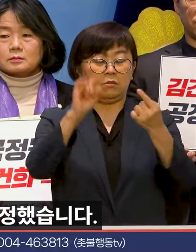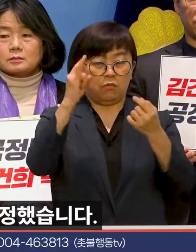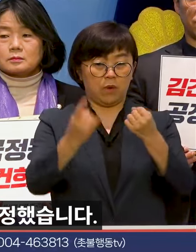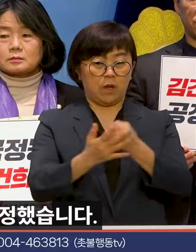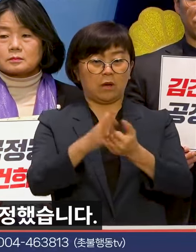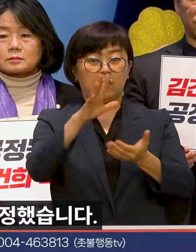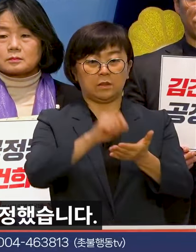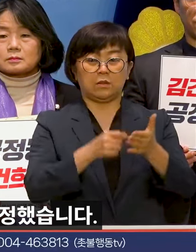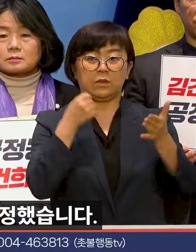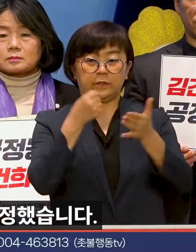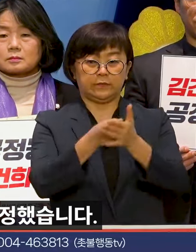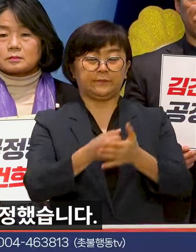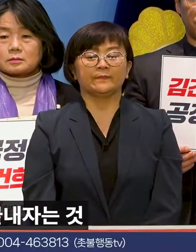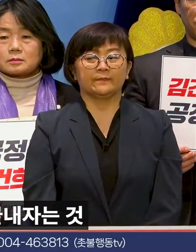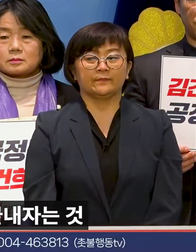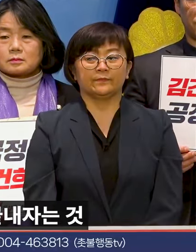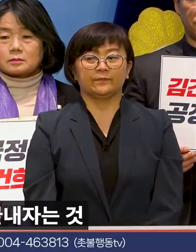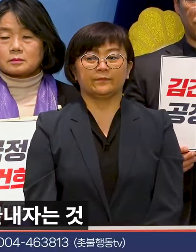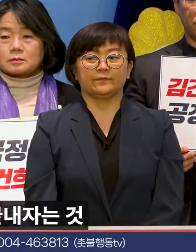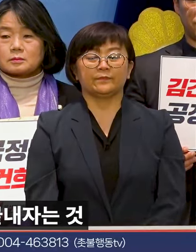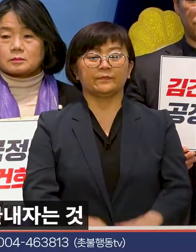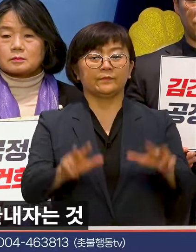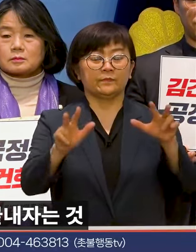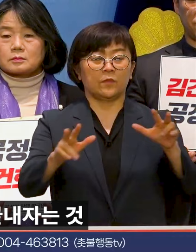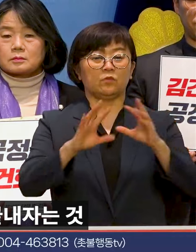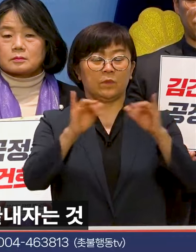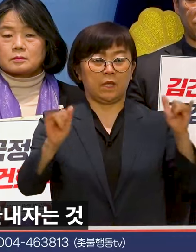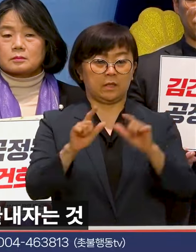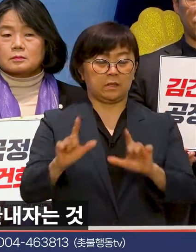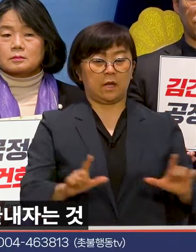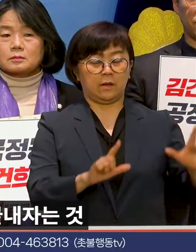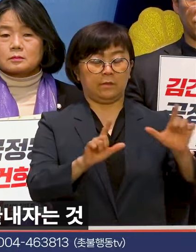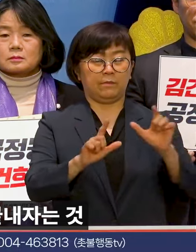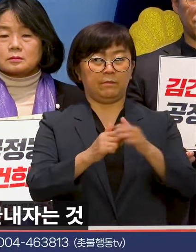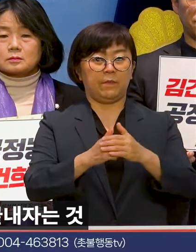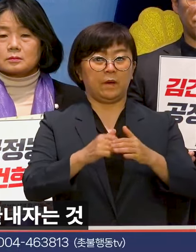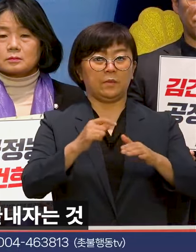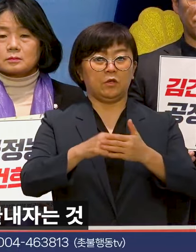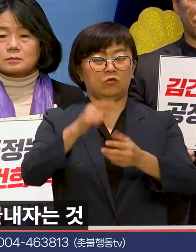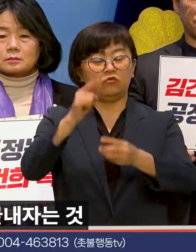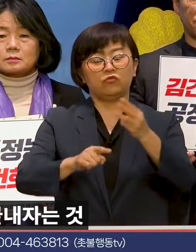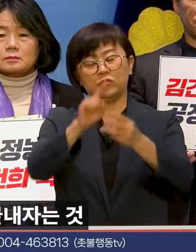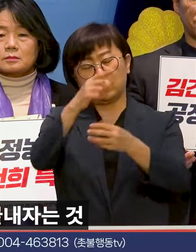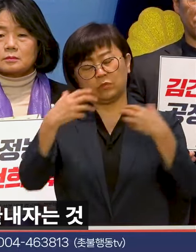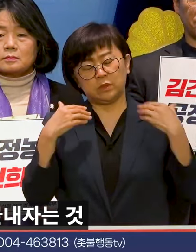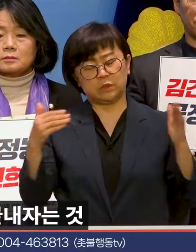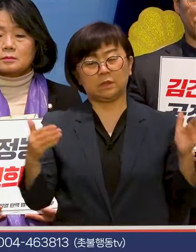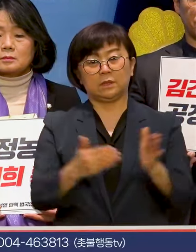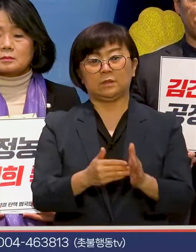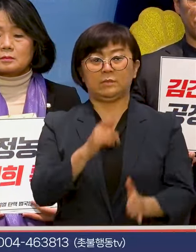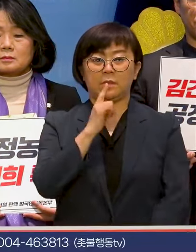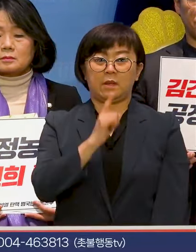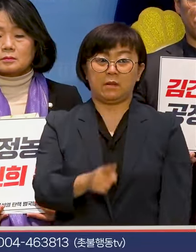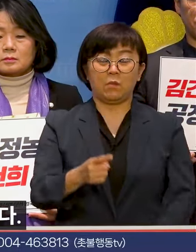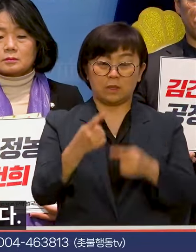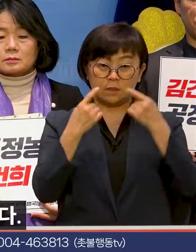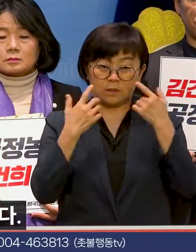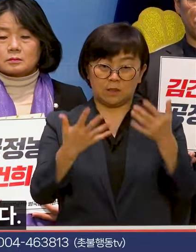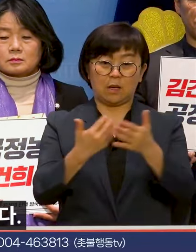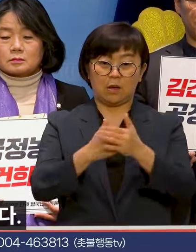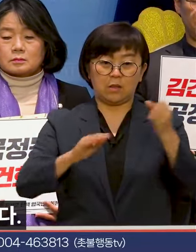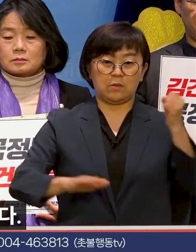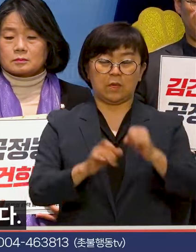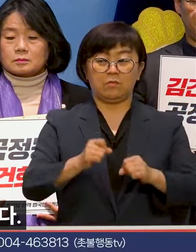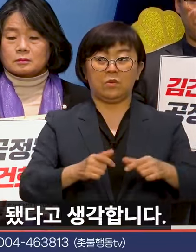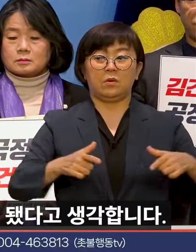과제로 결정됐습니다 어 지금 민심은 윤석열 정권을 빨리 끝내자는 것 이것이 확고하고 저변이